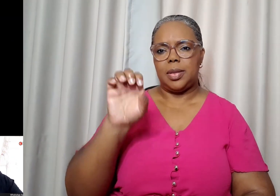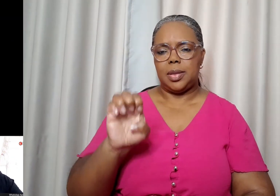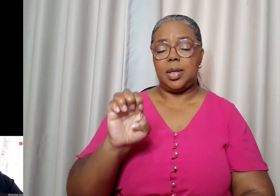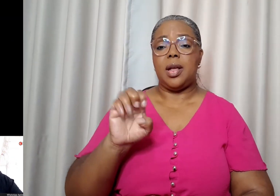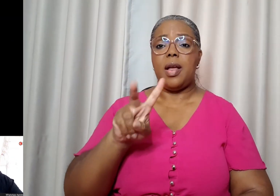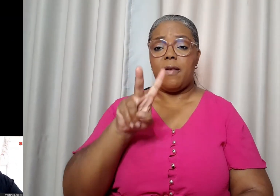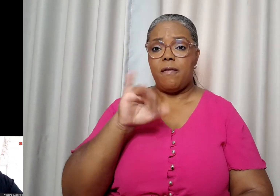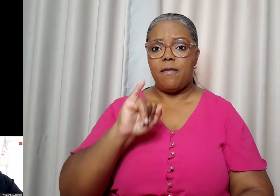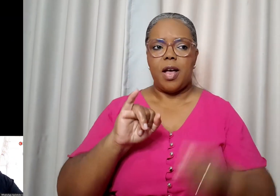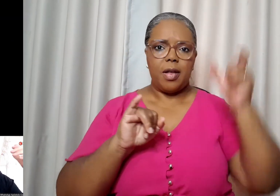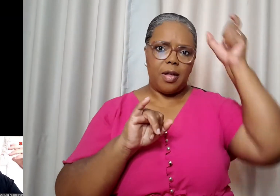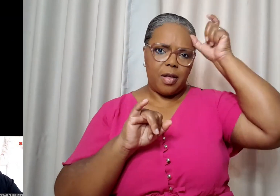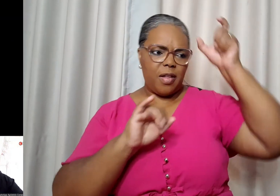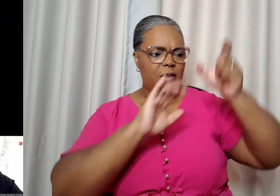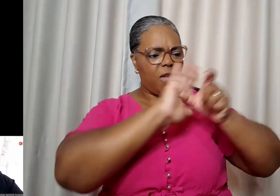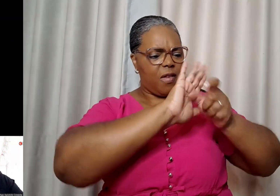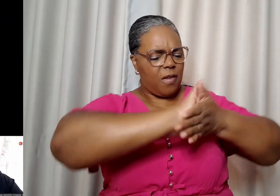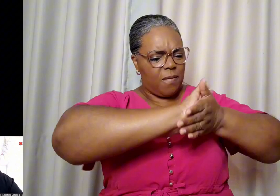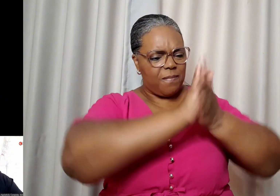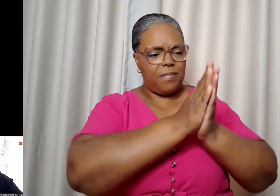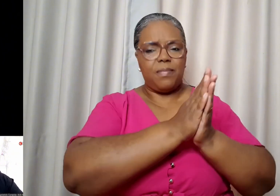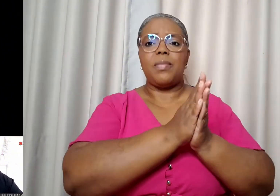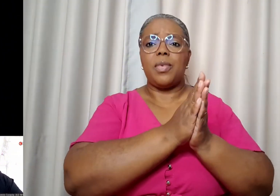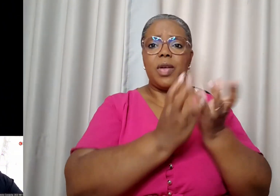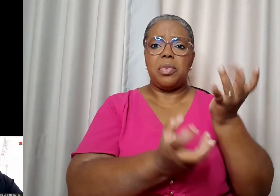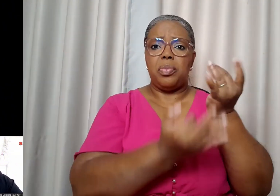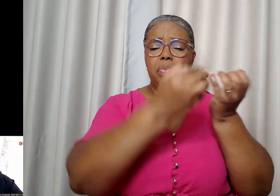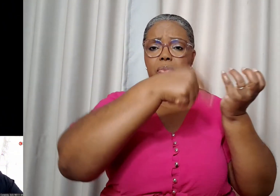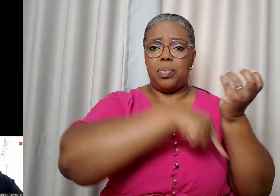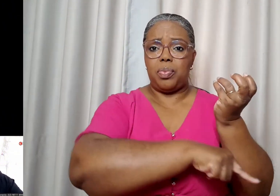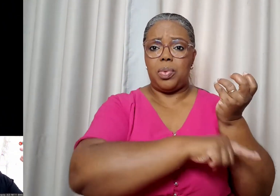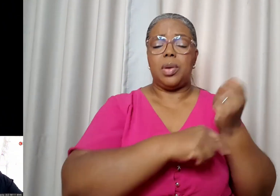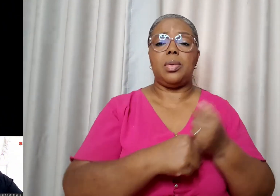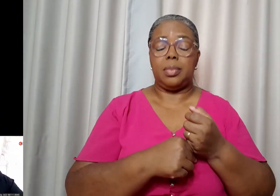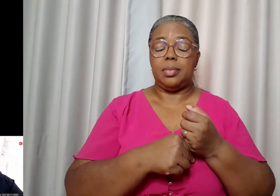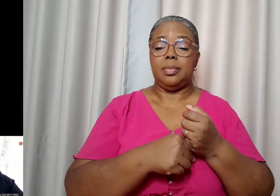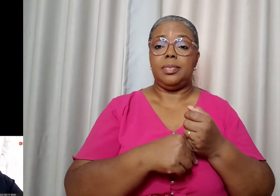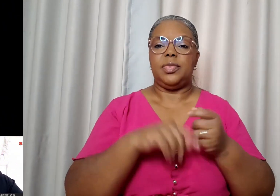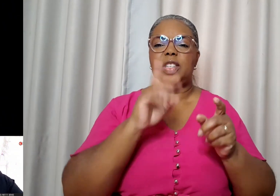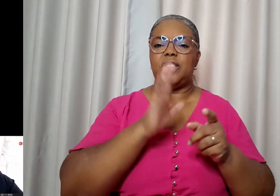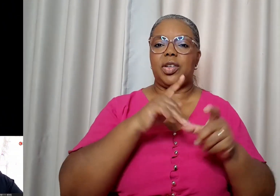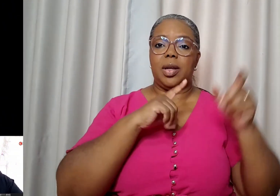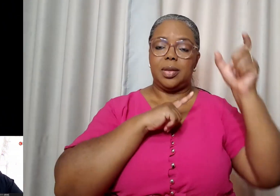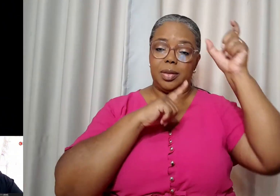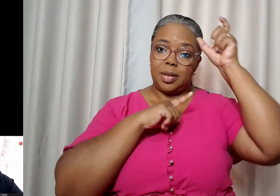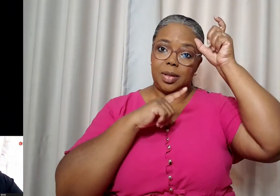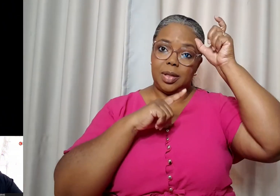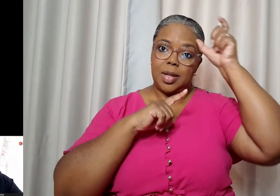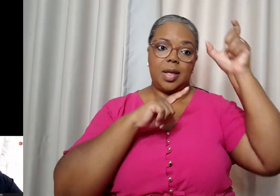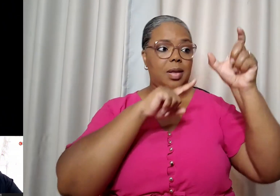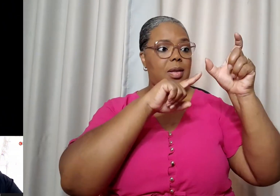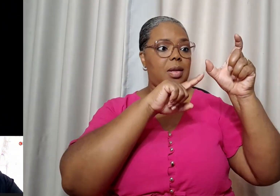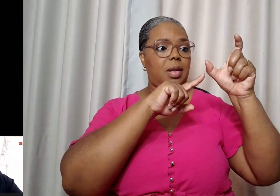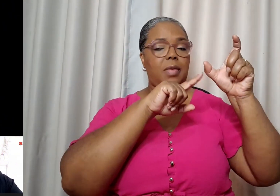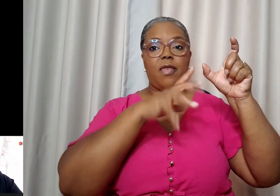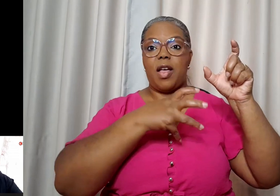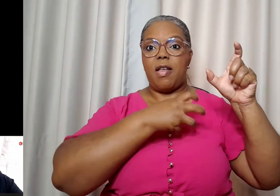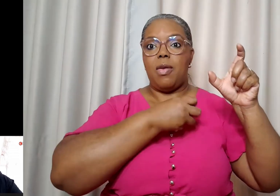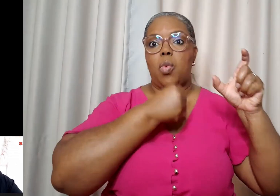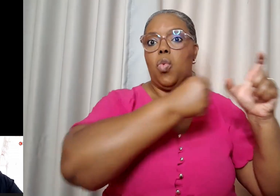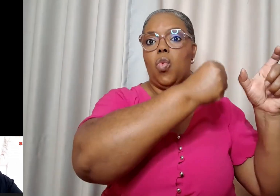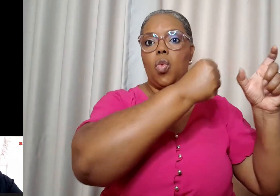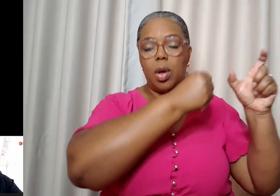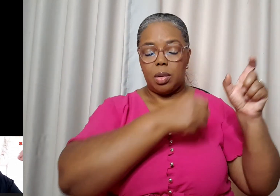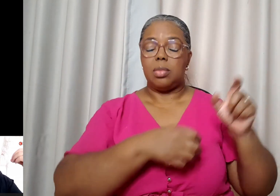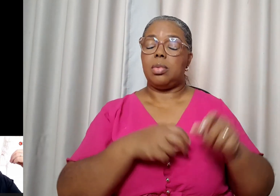acabar no abismo. Quer dizer, ele tem um espírito suicida, porque ele vai se meter com você, que é o representante do